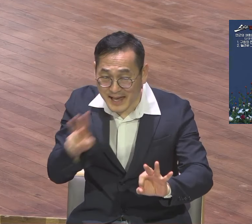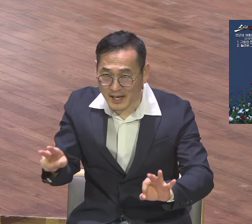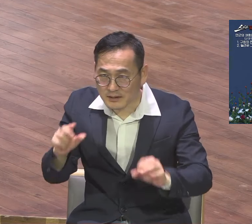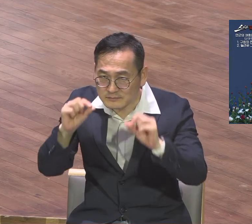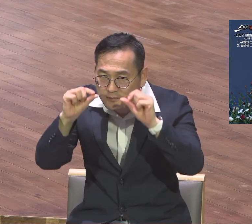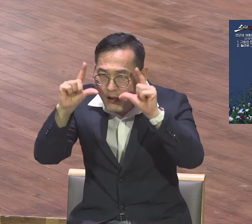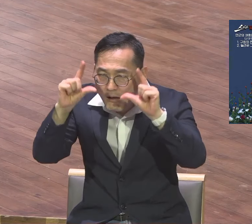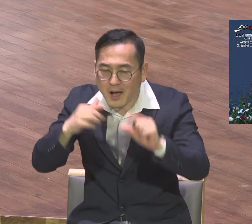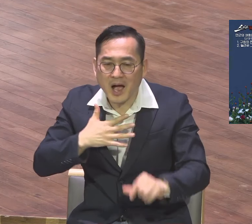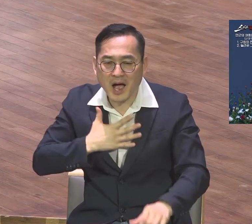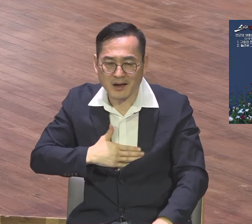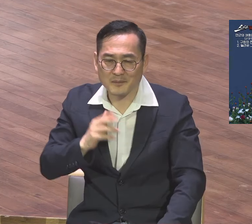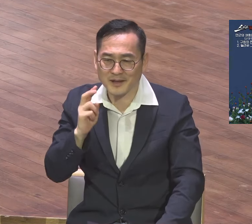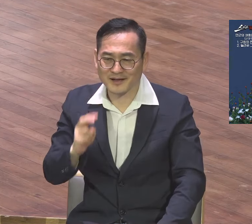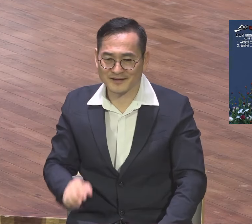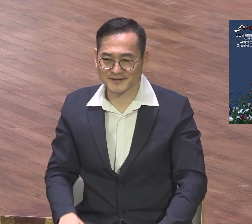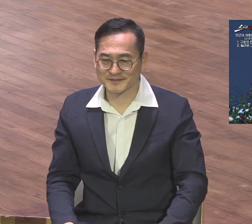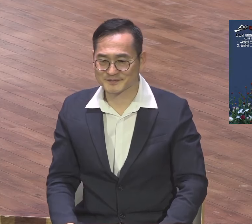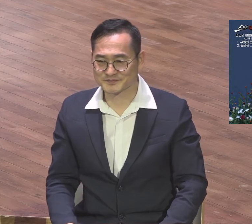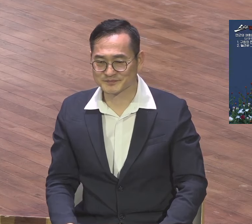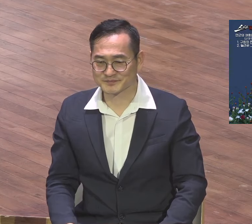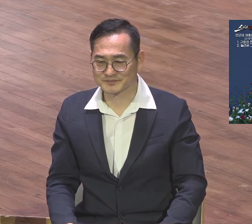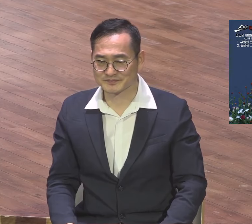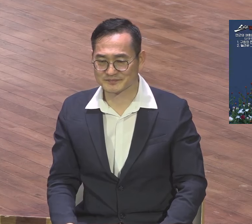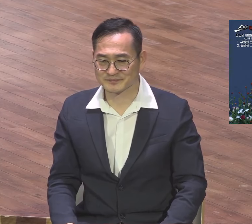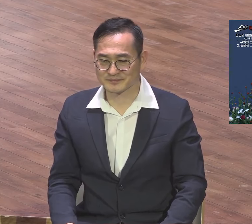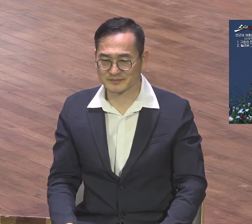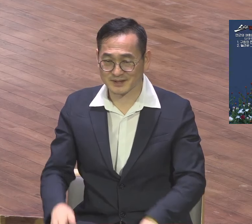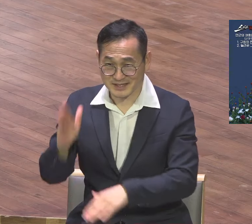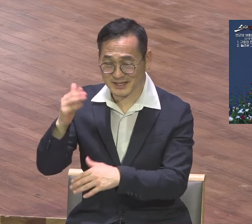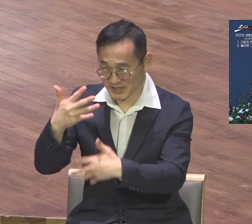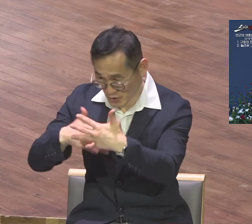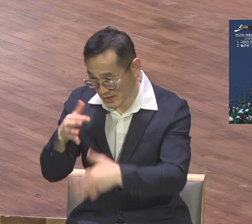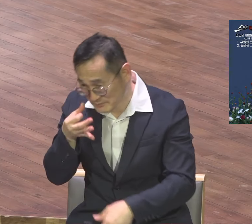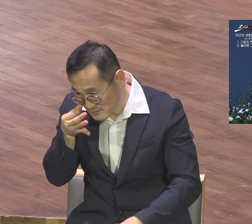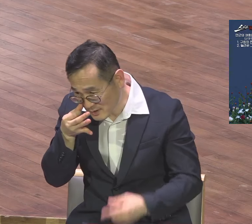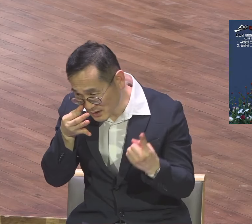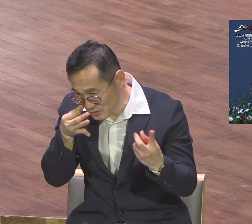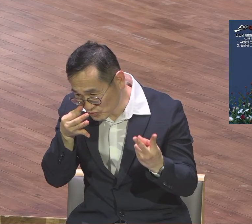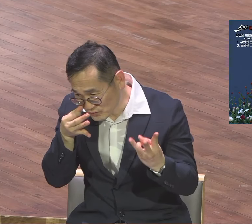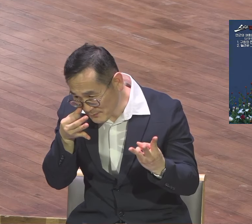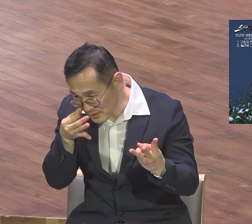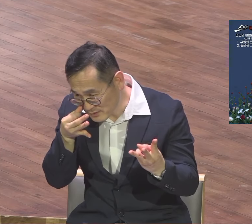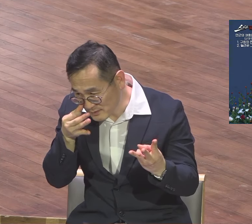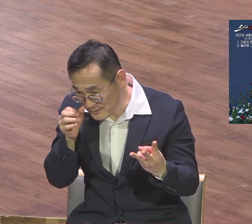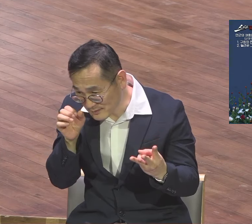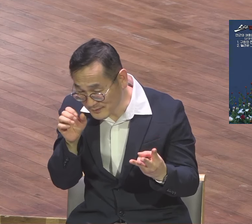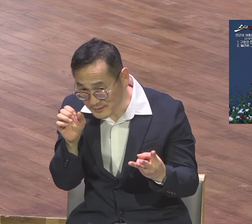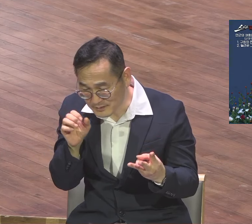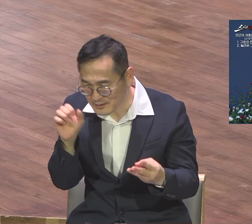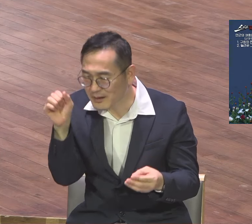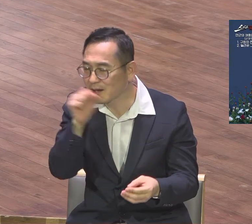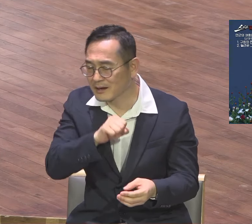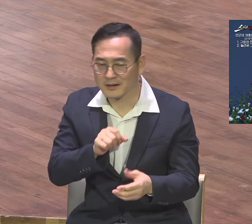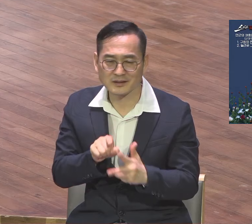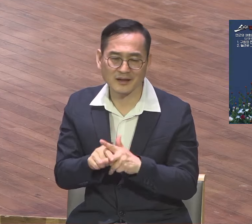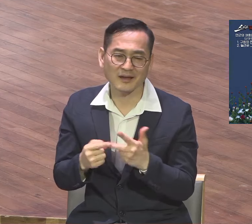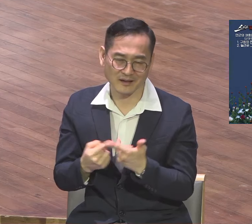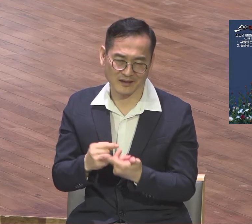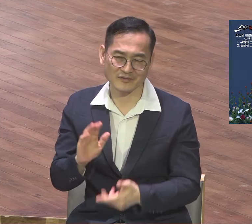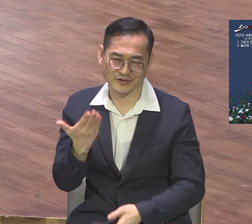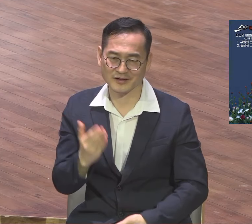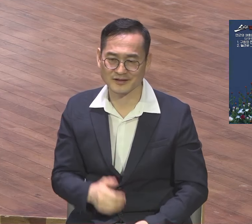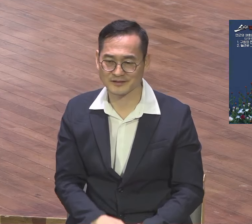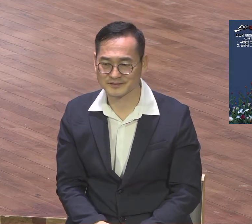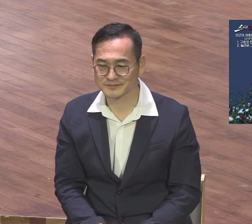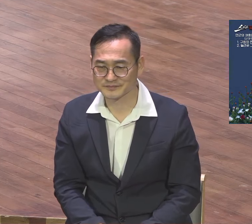거예요. 정 시간 없으면요 세 번 정도는 들으세요. 그래야 이 흐름을 알고 아멘